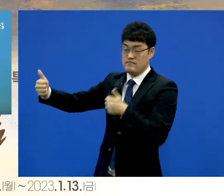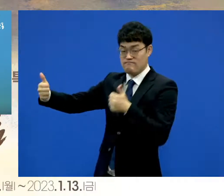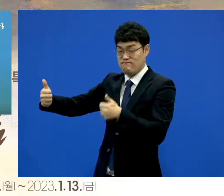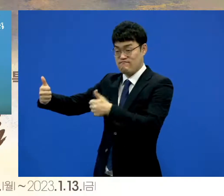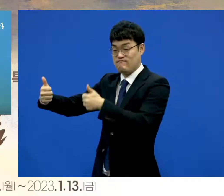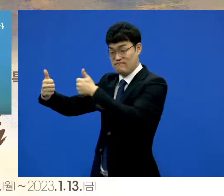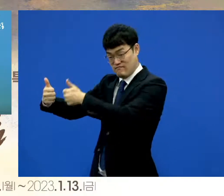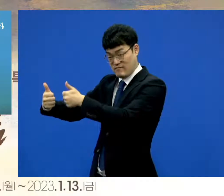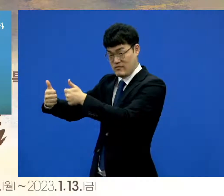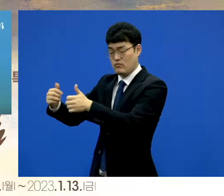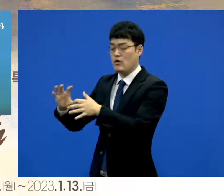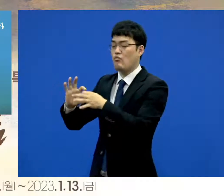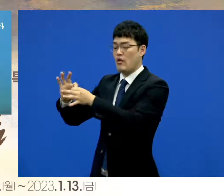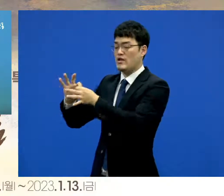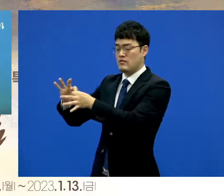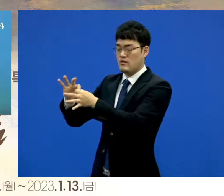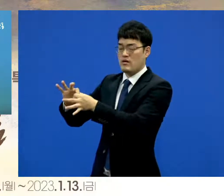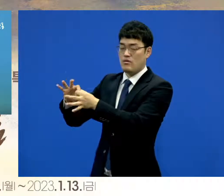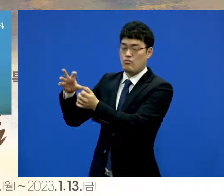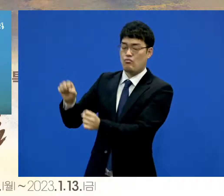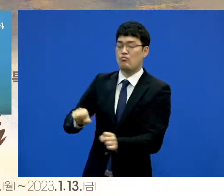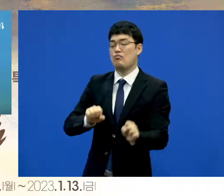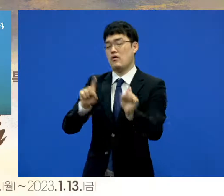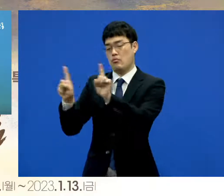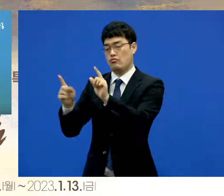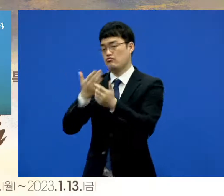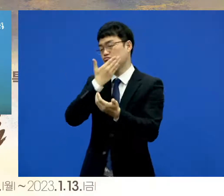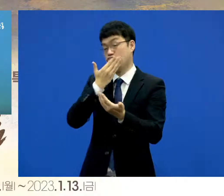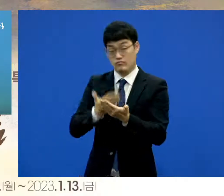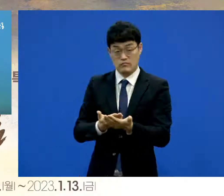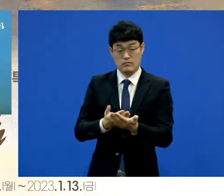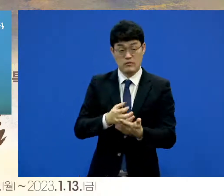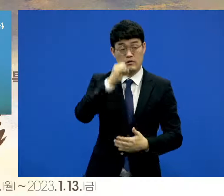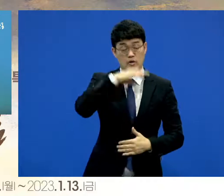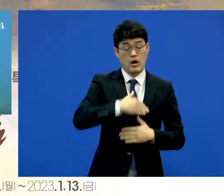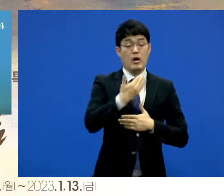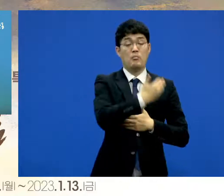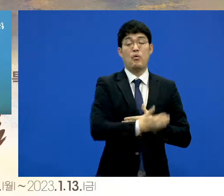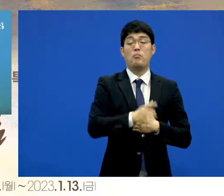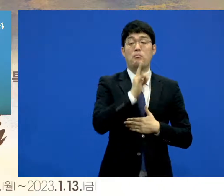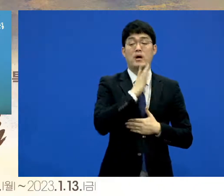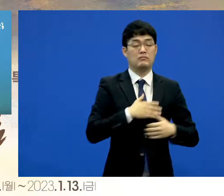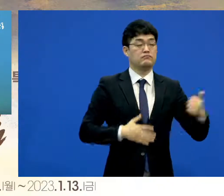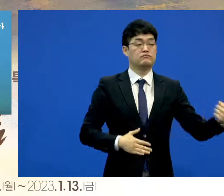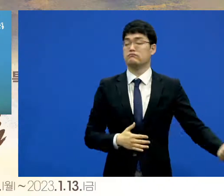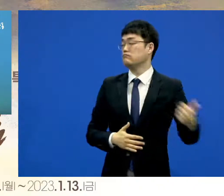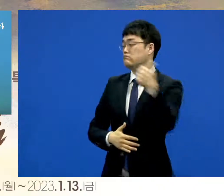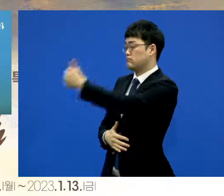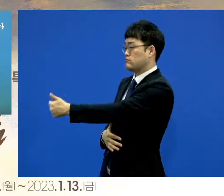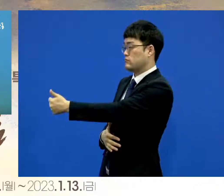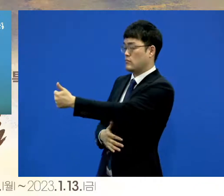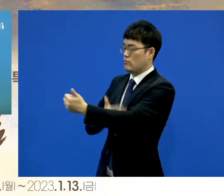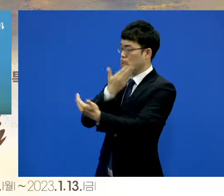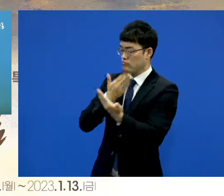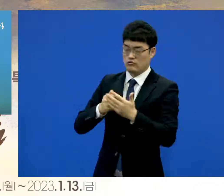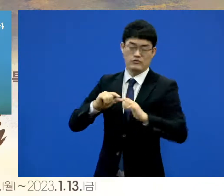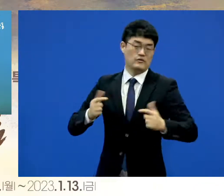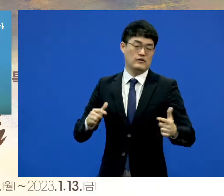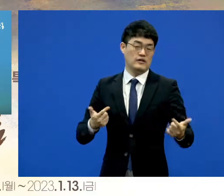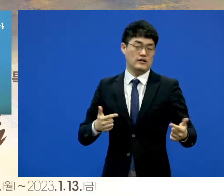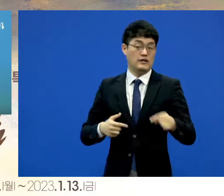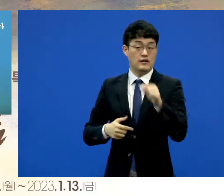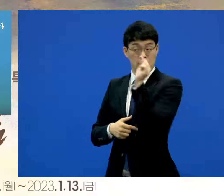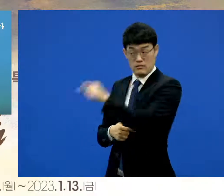핵심입니다. 그냥 돌아간다는 것은 의미가 없습니다. 아버지 집이 중요한 게 아니죠. 왜 아버지 집입니까?